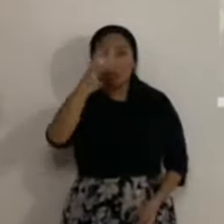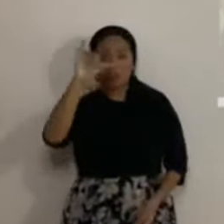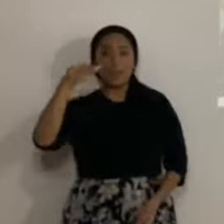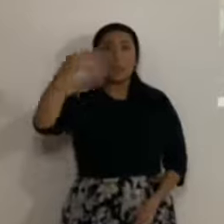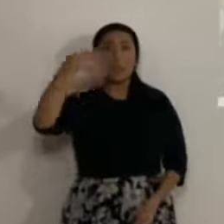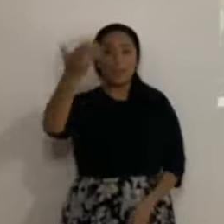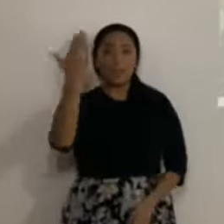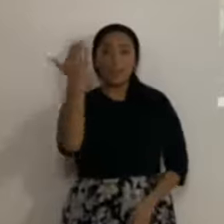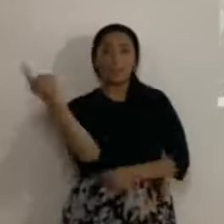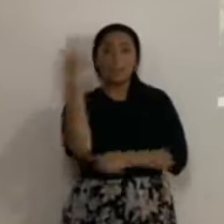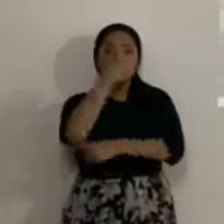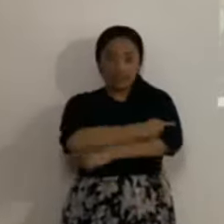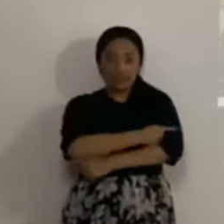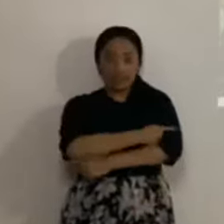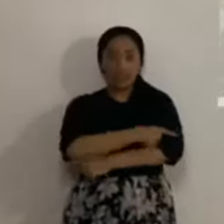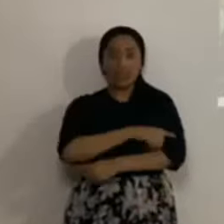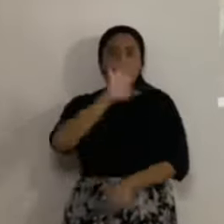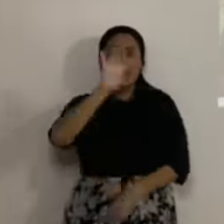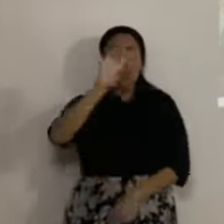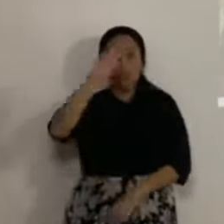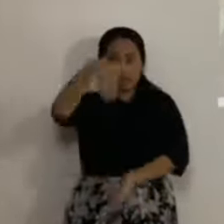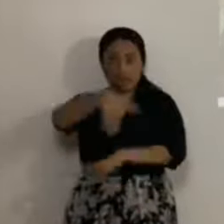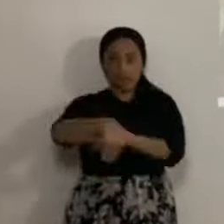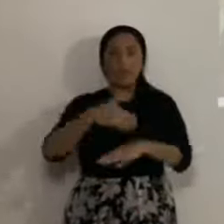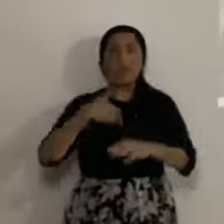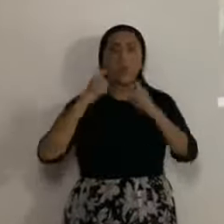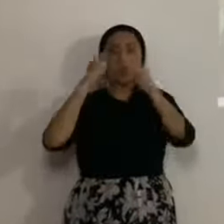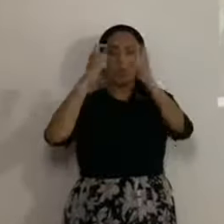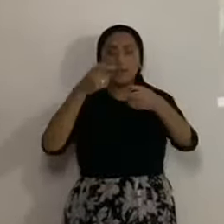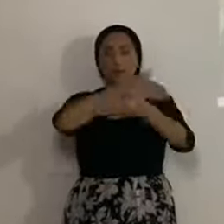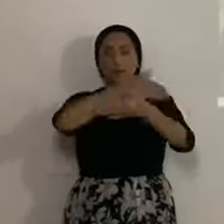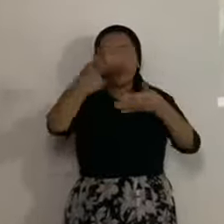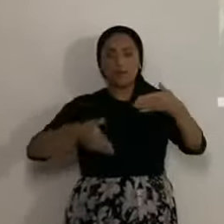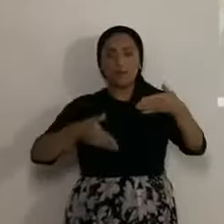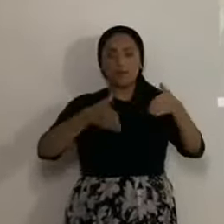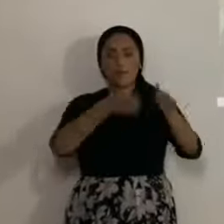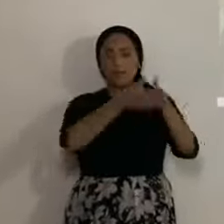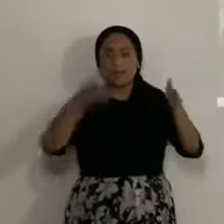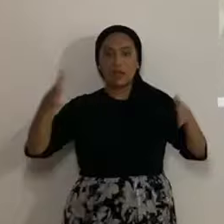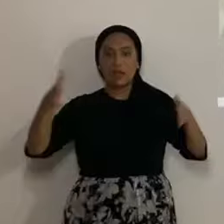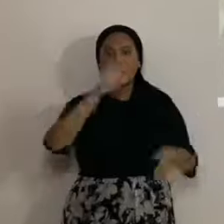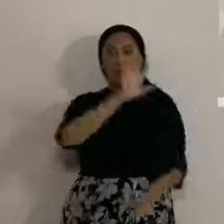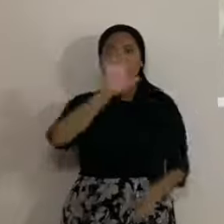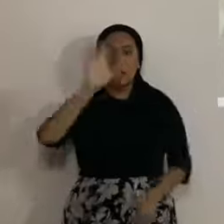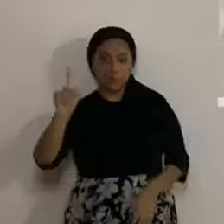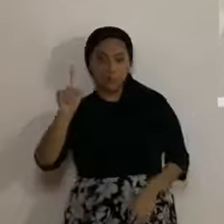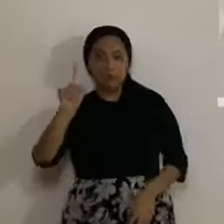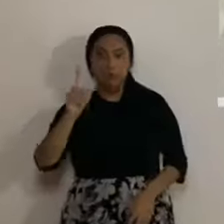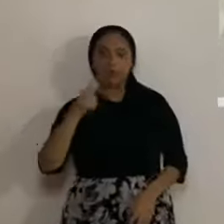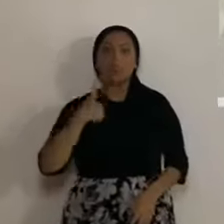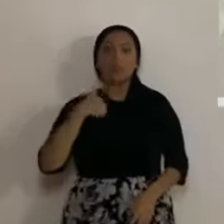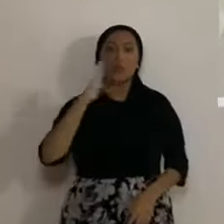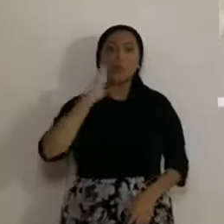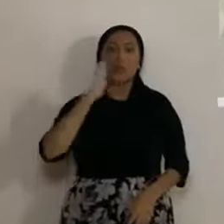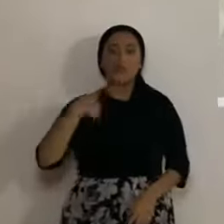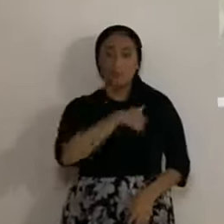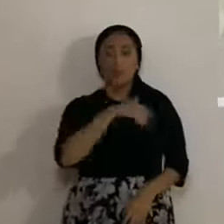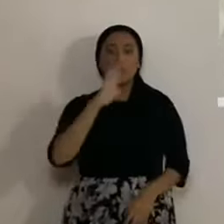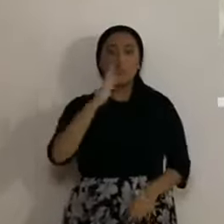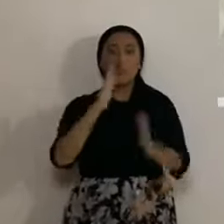en 15 días, a las 7 de la noche, voy a compartir el recta final 51. Y bueno, vamos a hacer oración,